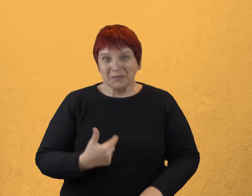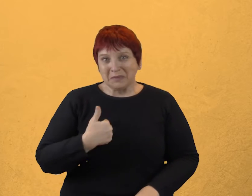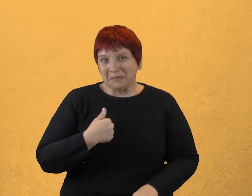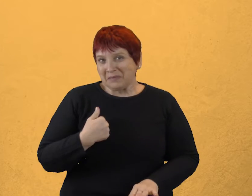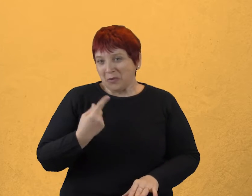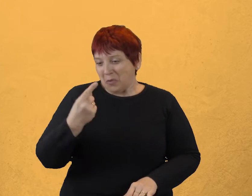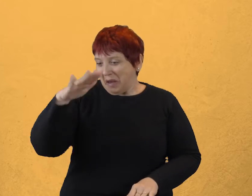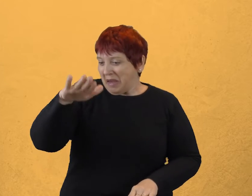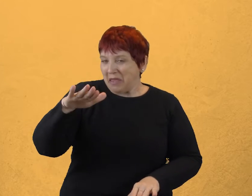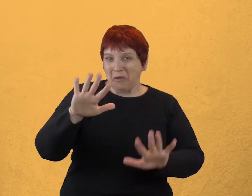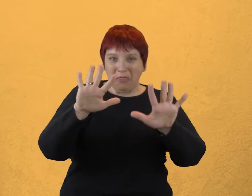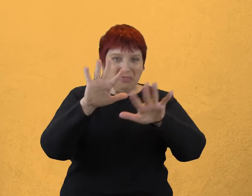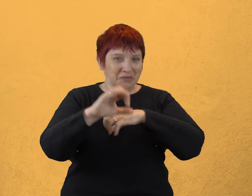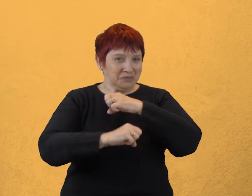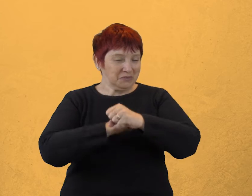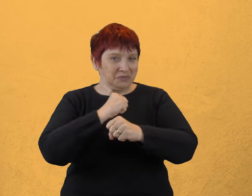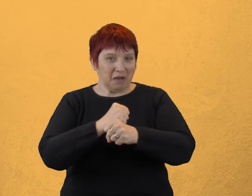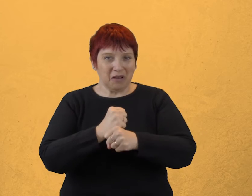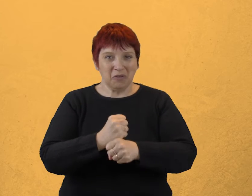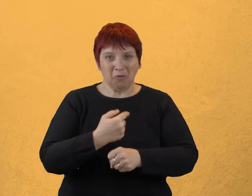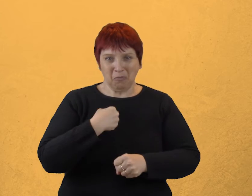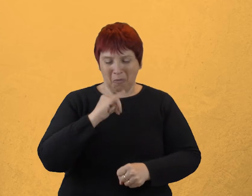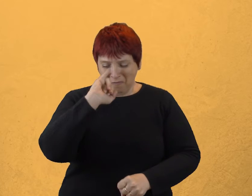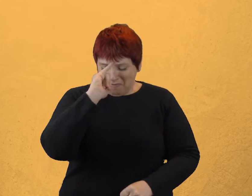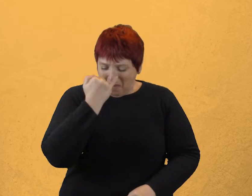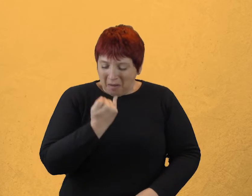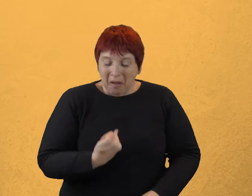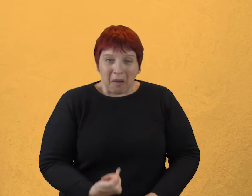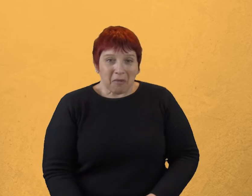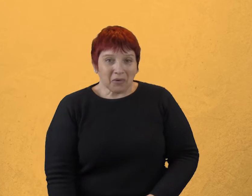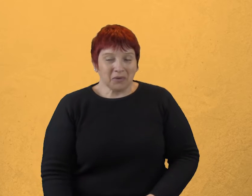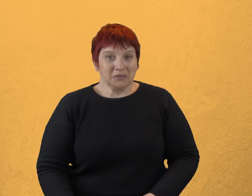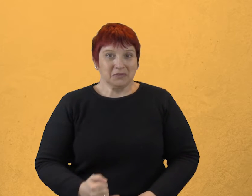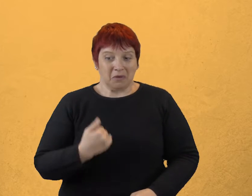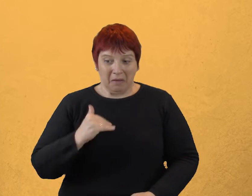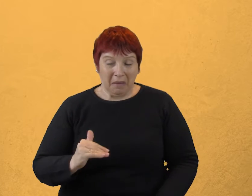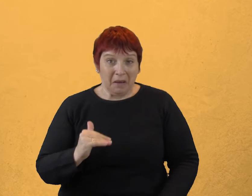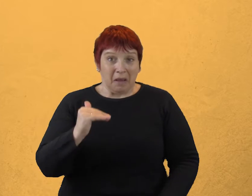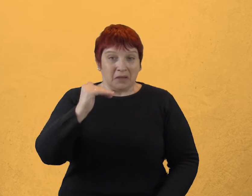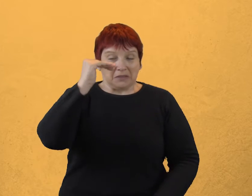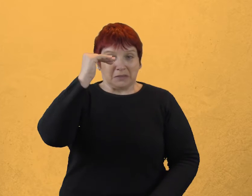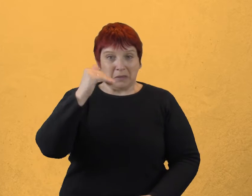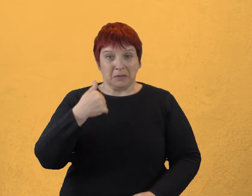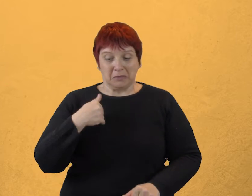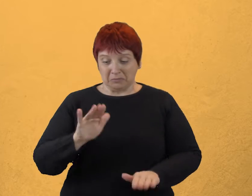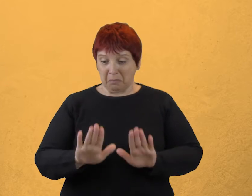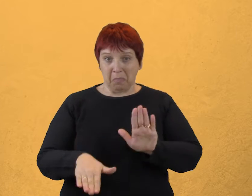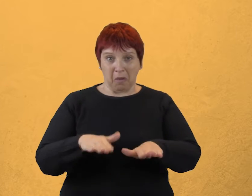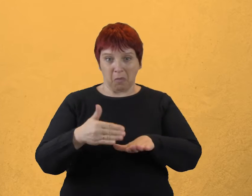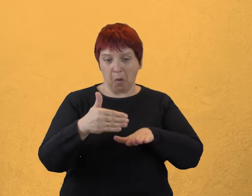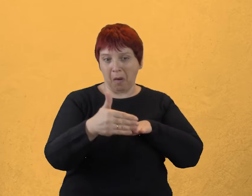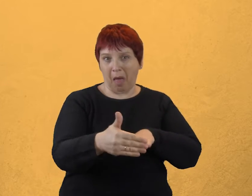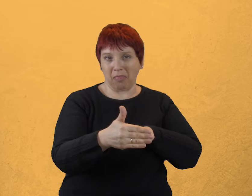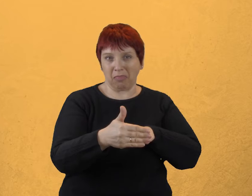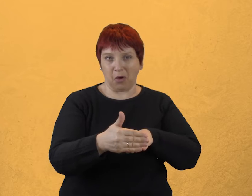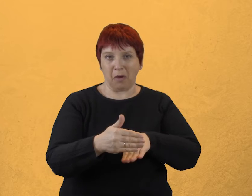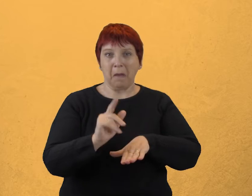un niño de 10 años, flaquito como un tallarín, pegando el estirón, con pies grandes, rodillas